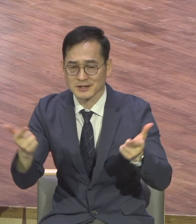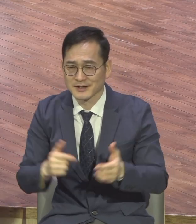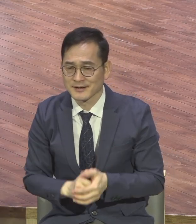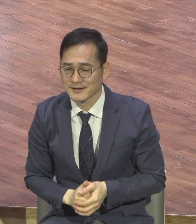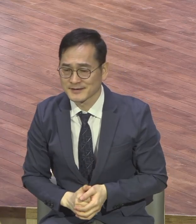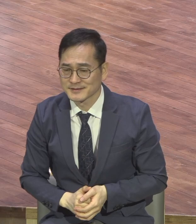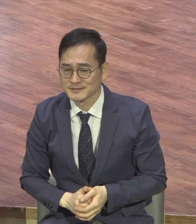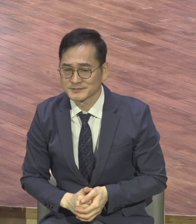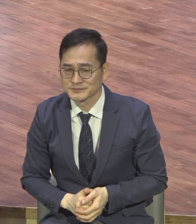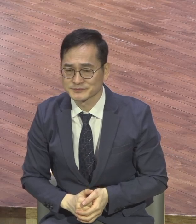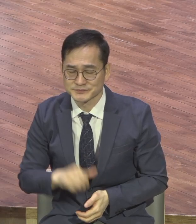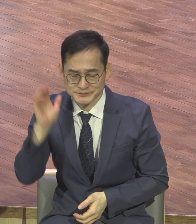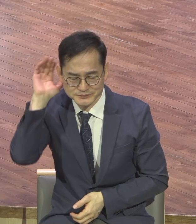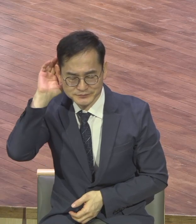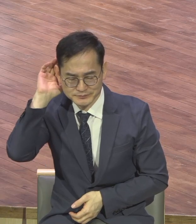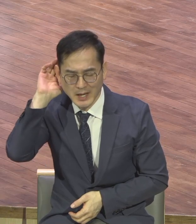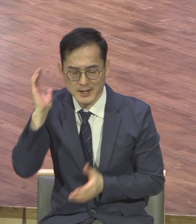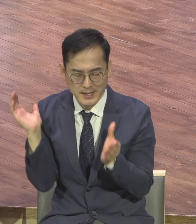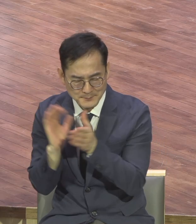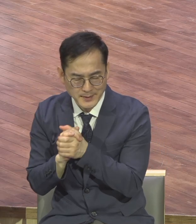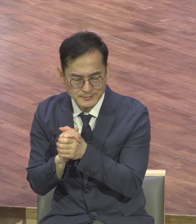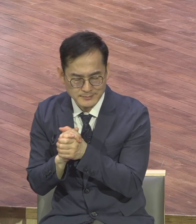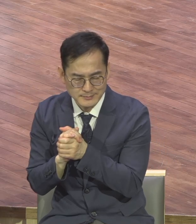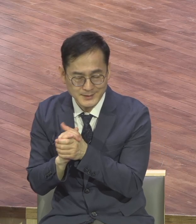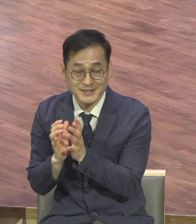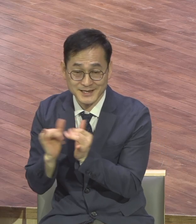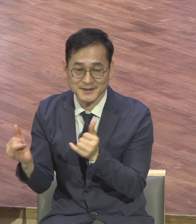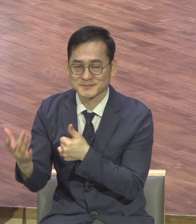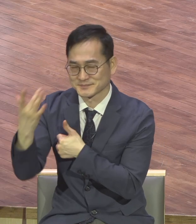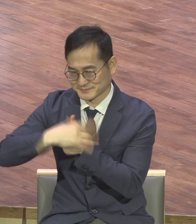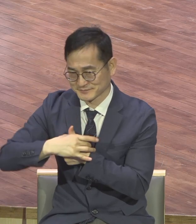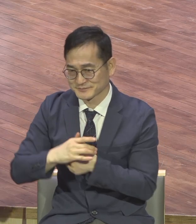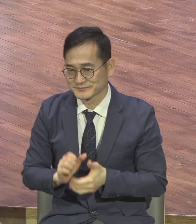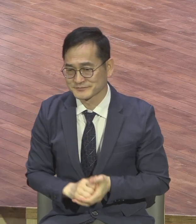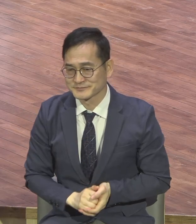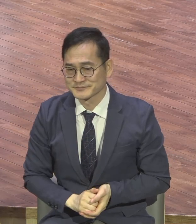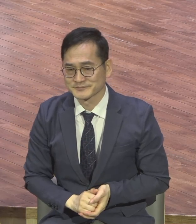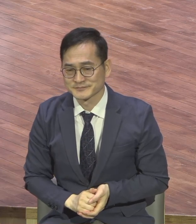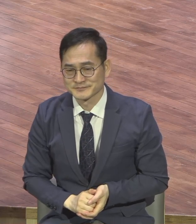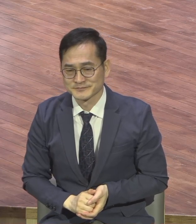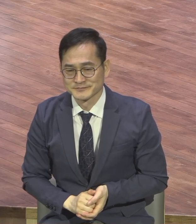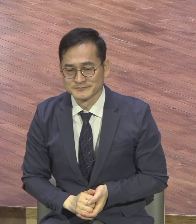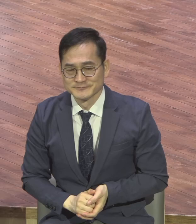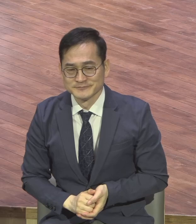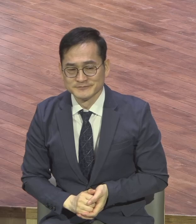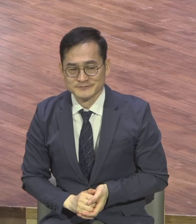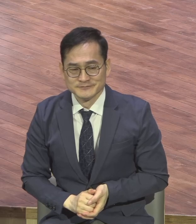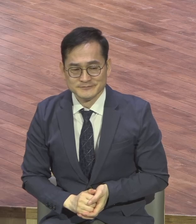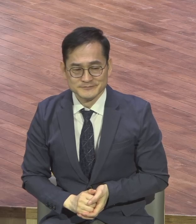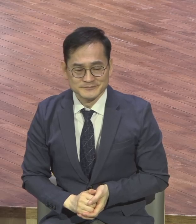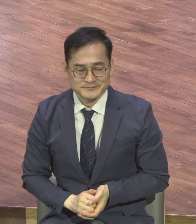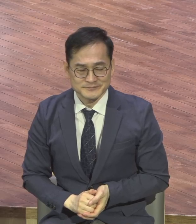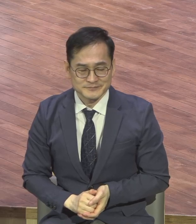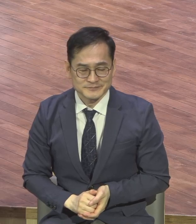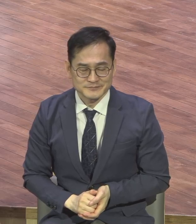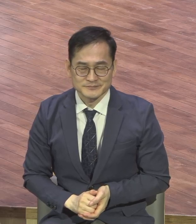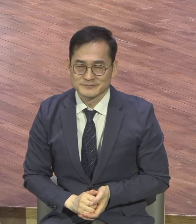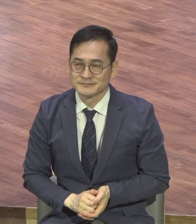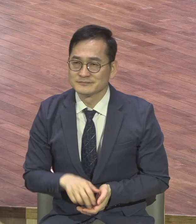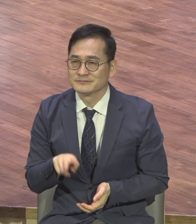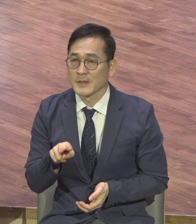아니에요. 들을 사람만 듣는 거예요. 얼마나 큰 축복이 원해인지 실감이 나가야 돼요.